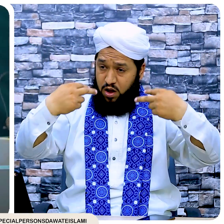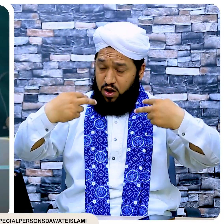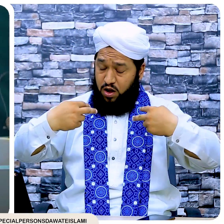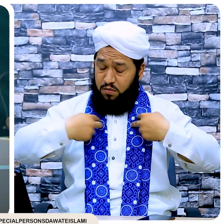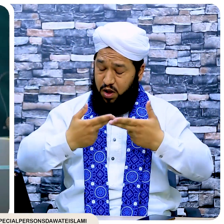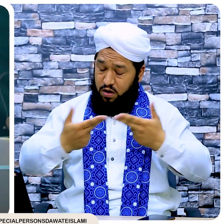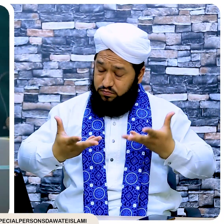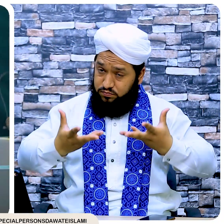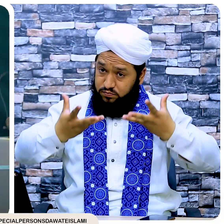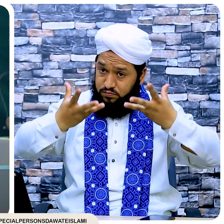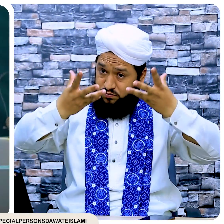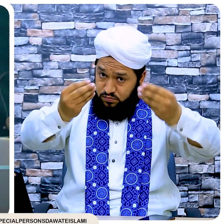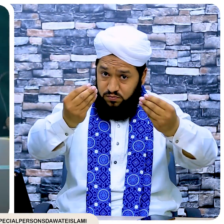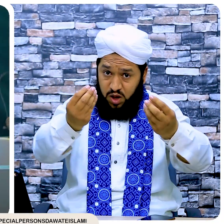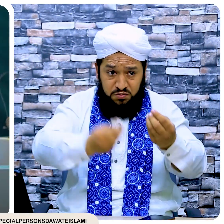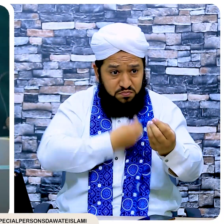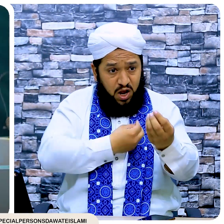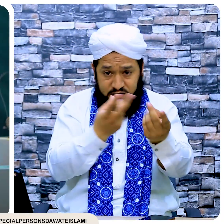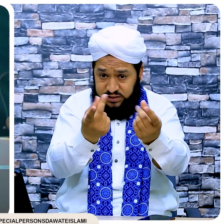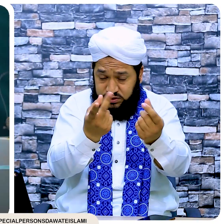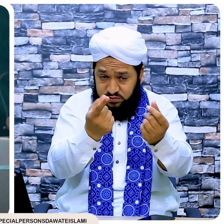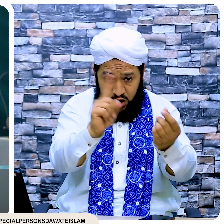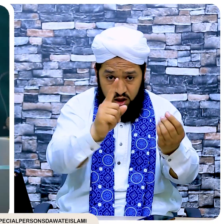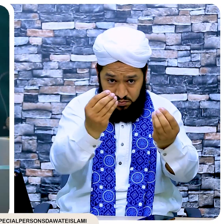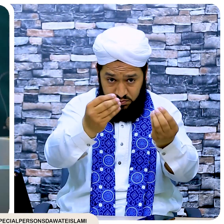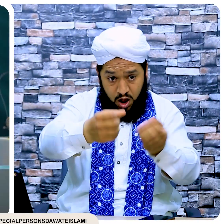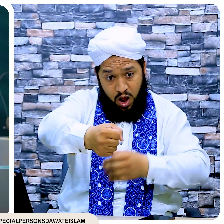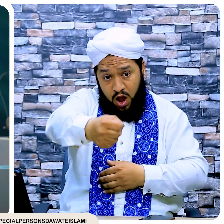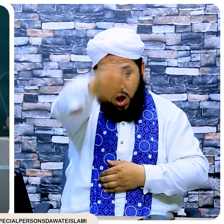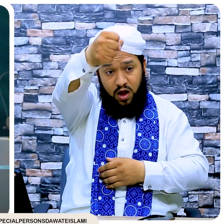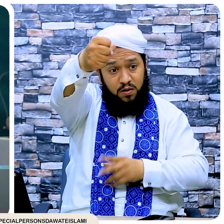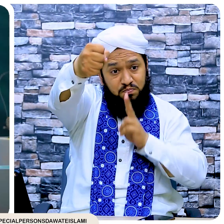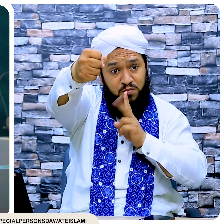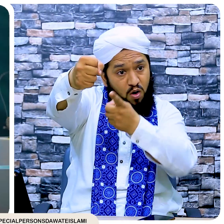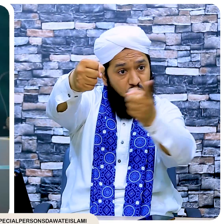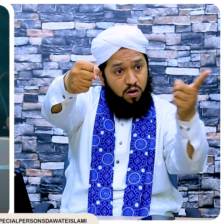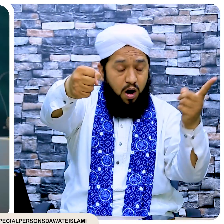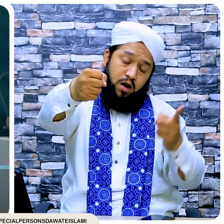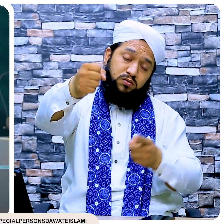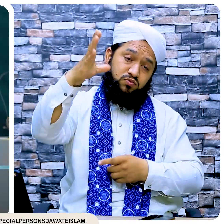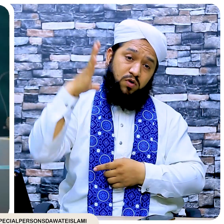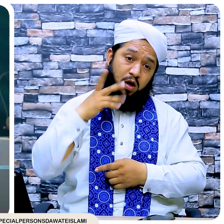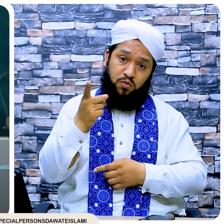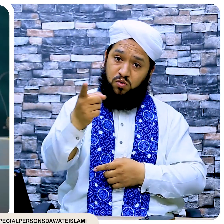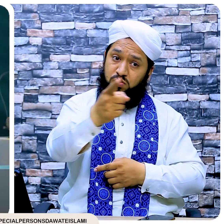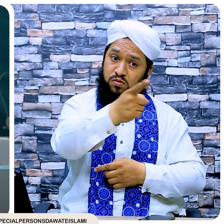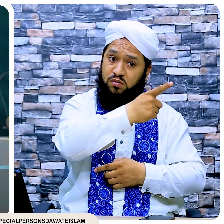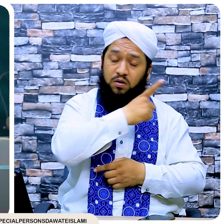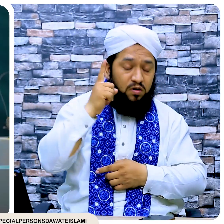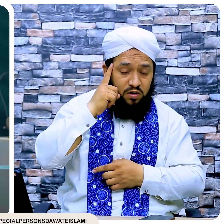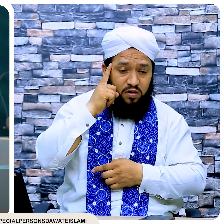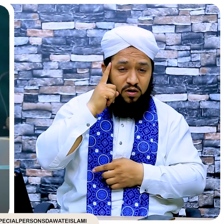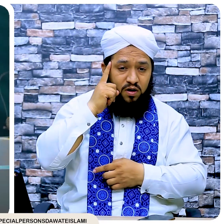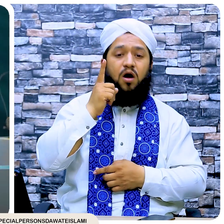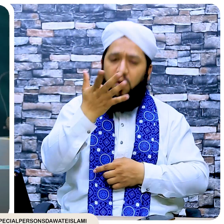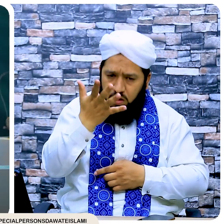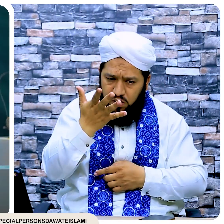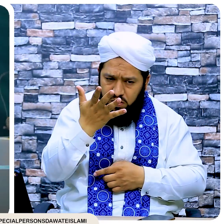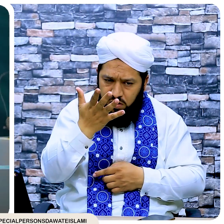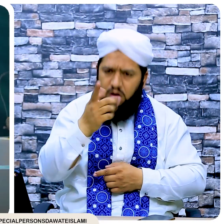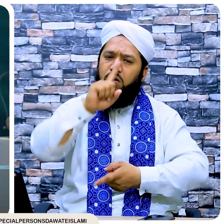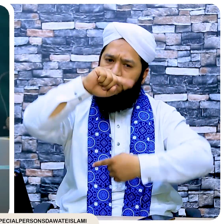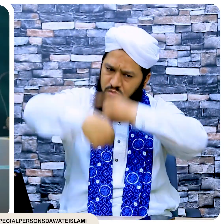بات غور سے سنو اور جلدی نہ کرو، اگر تم انصاف کرو تو سعادت پاؤ گے، ورنہ اپنے ساتھیوں کو جمع کرو